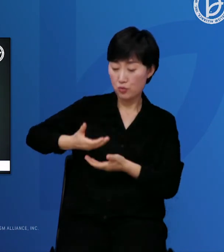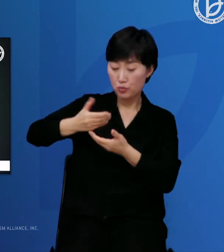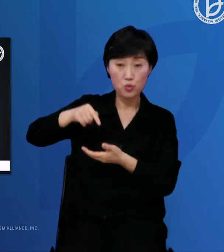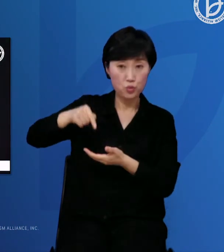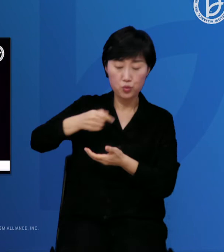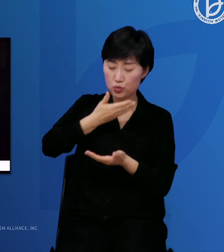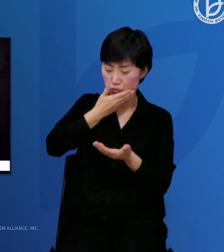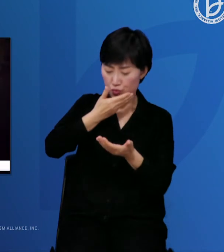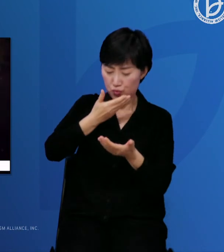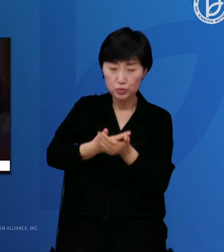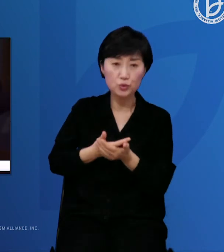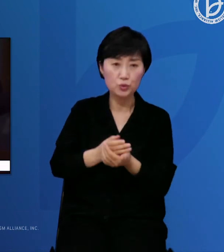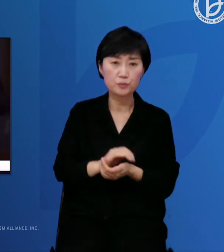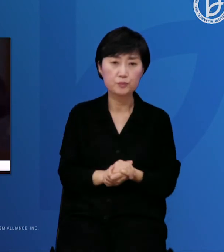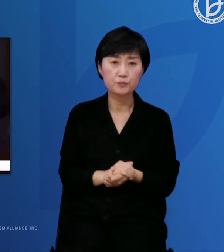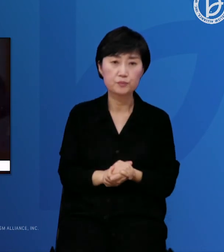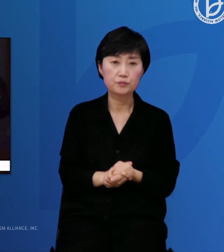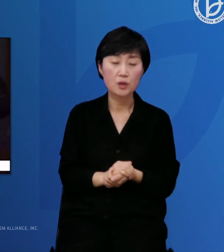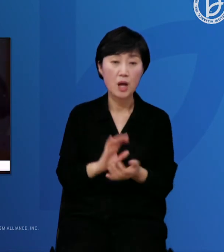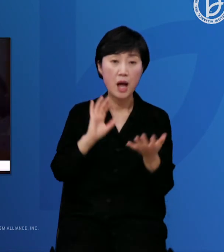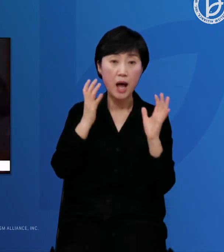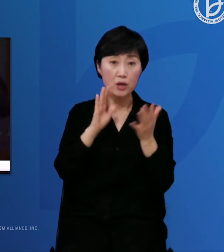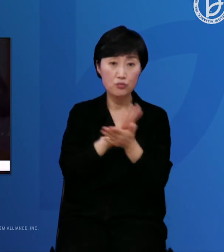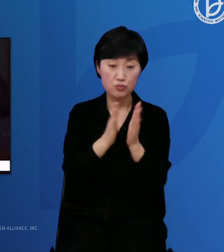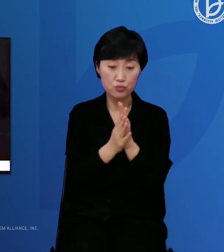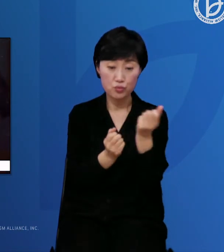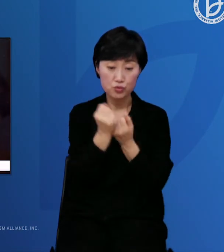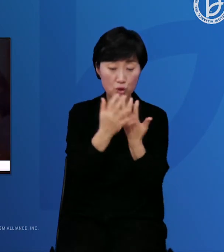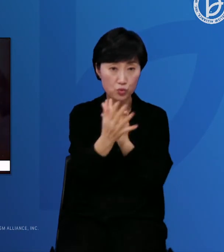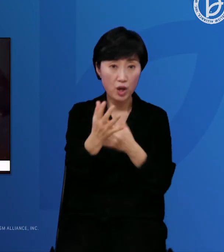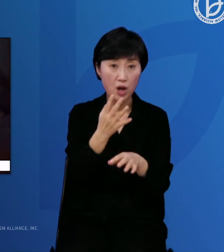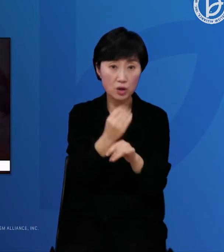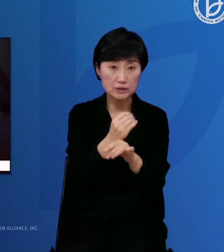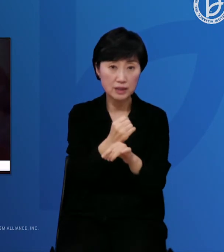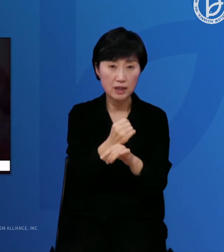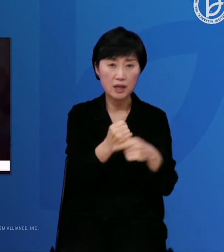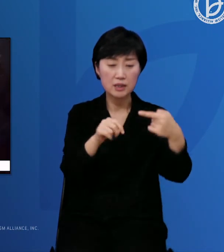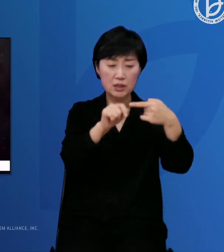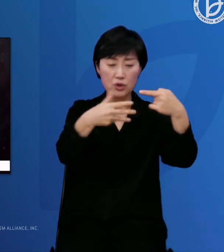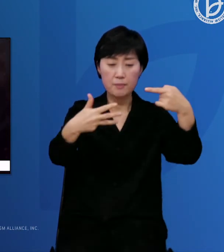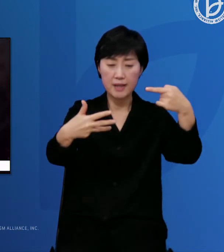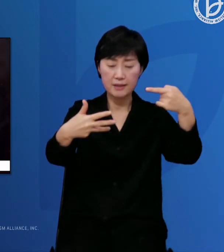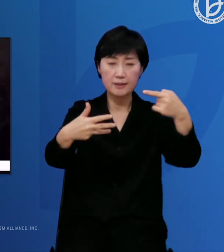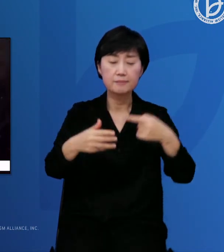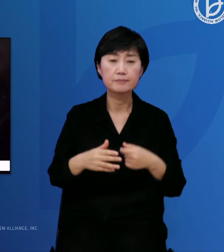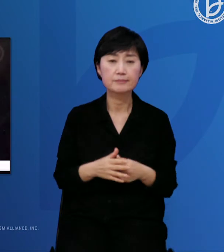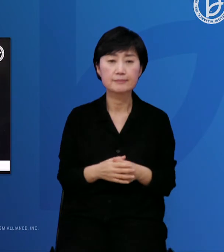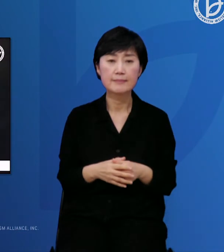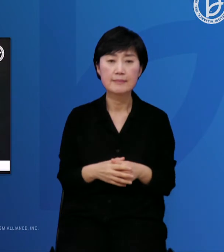중요합니다. 유아유치 수련회 1월 8일 아무도 해주지 않는 것.